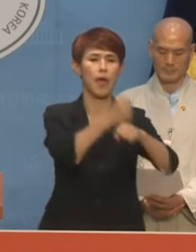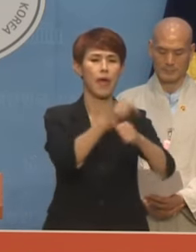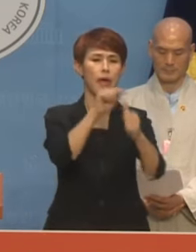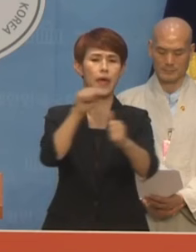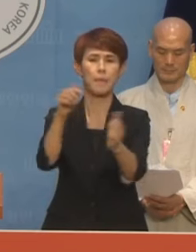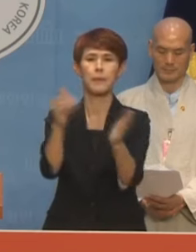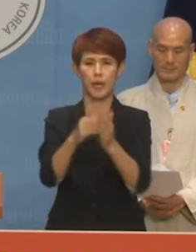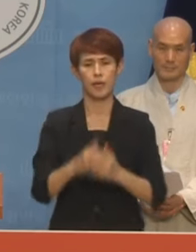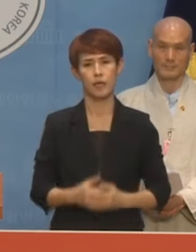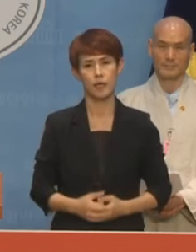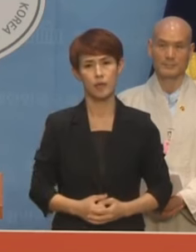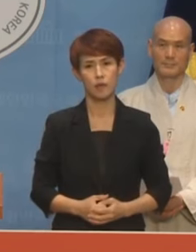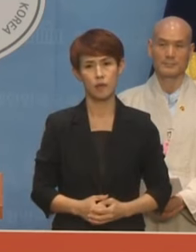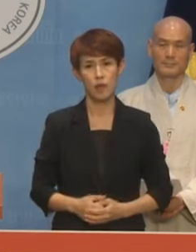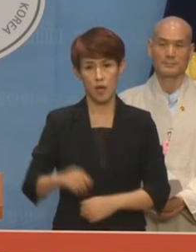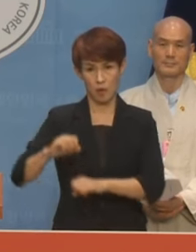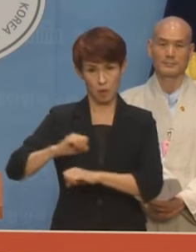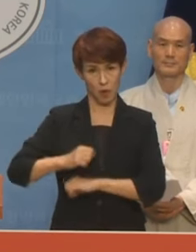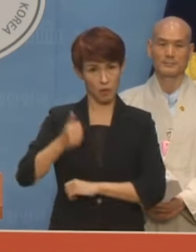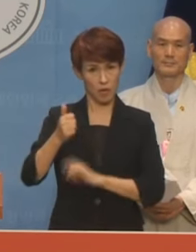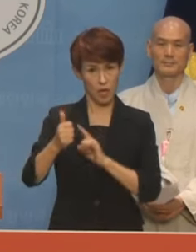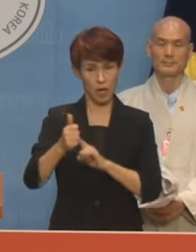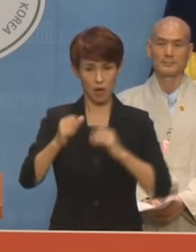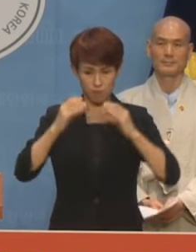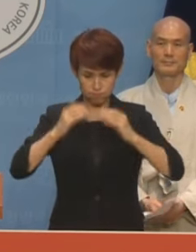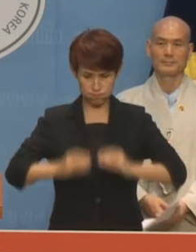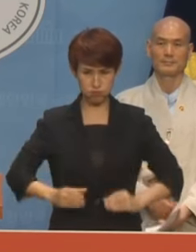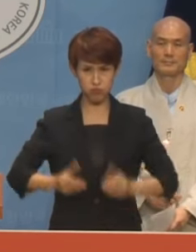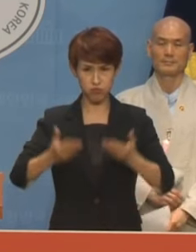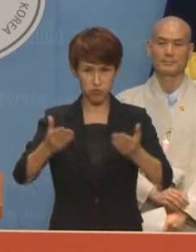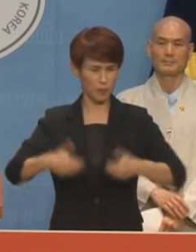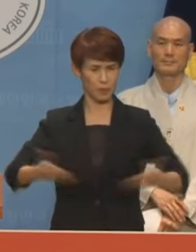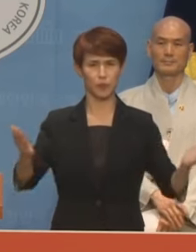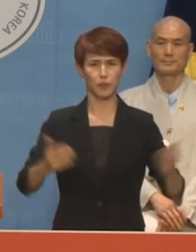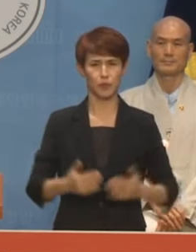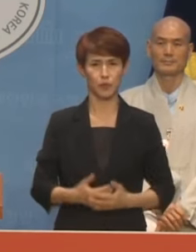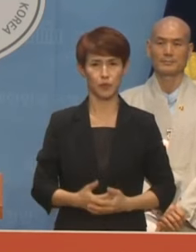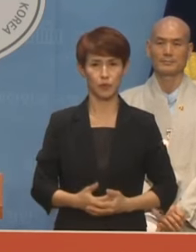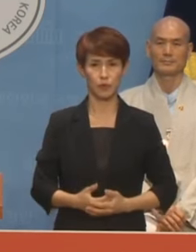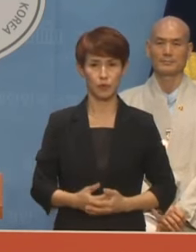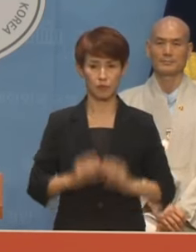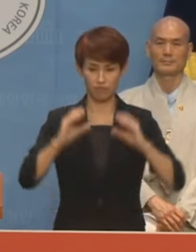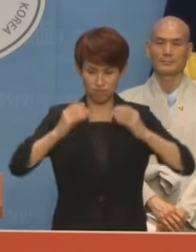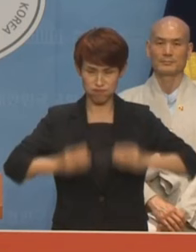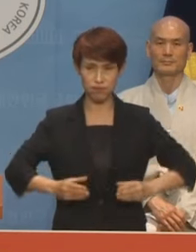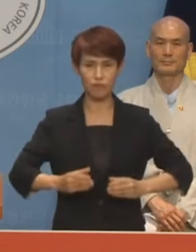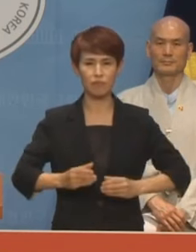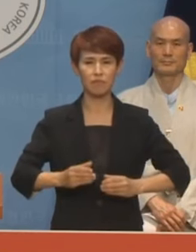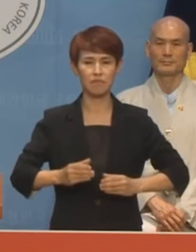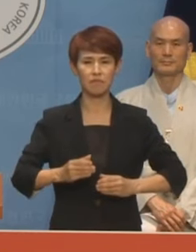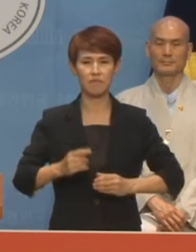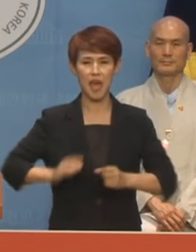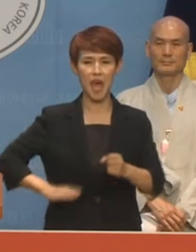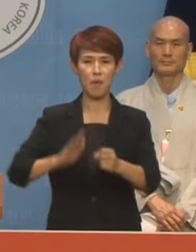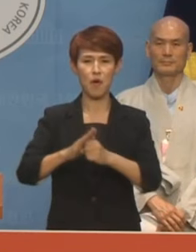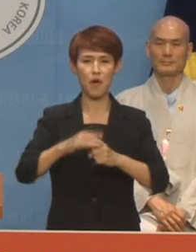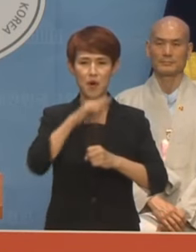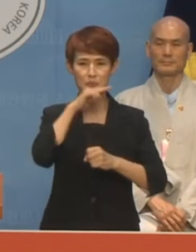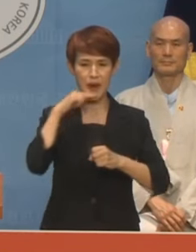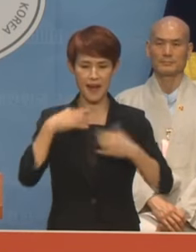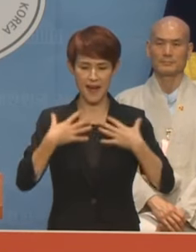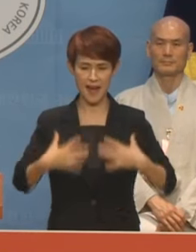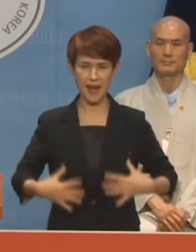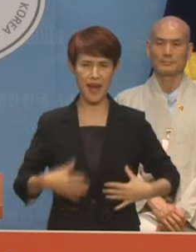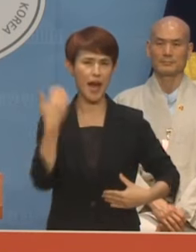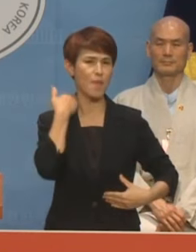때문이다. 병사들에게 구명조끼를 입힐 필요가 없으며 그것을 입히면 해병대의 상징인 붉은 셔츠가